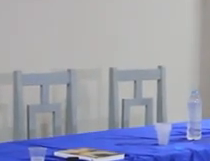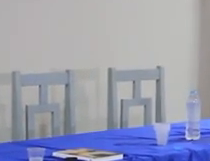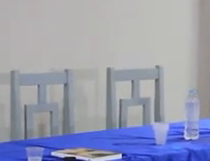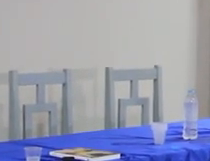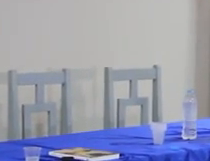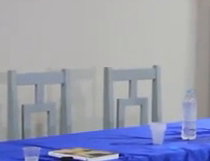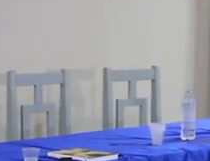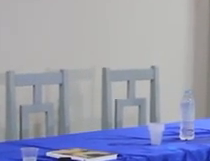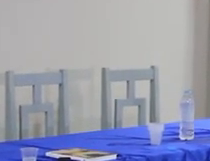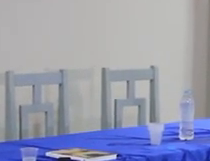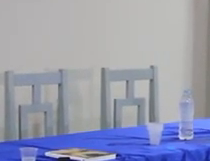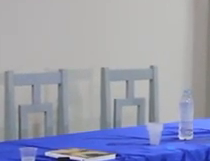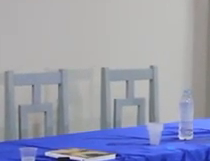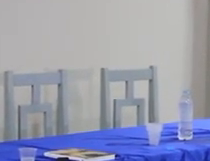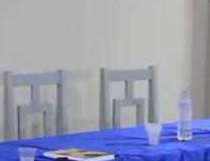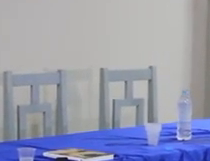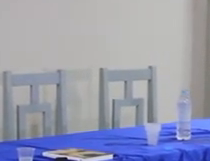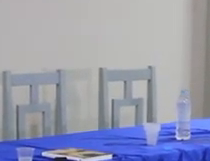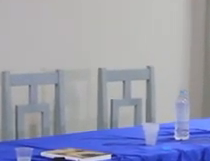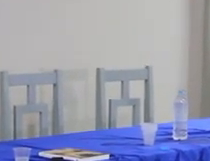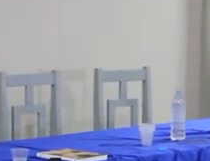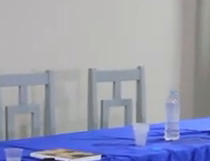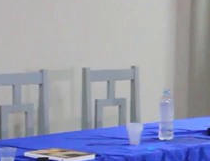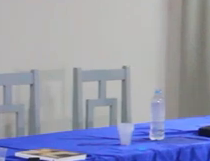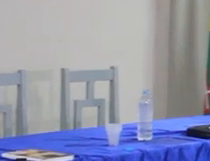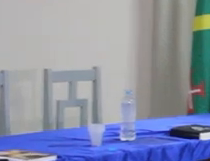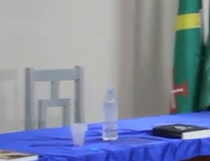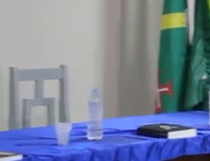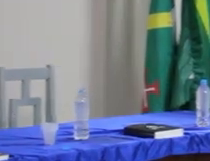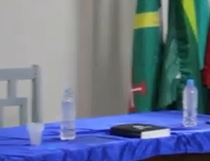projetos, que não chegam até o governo.